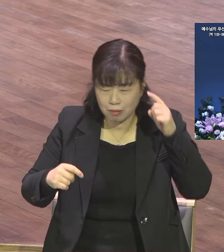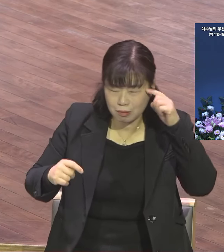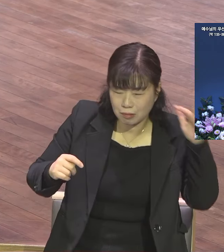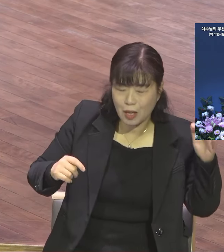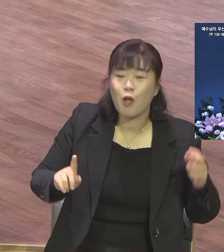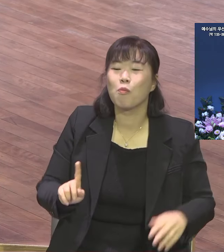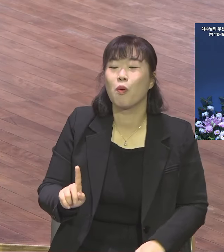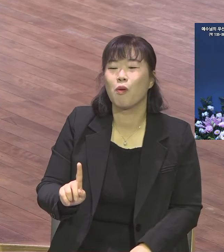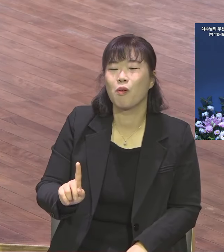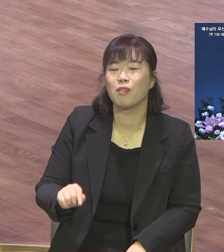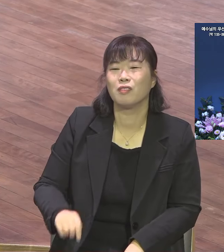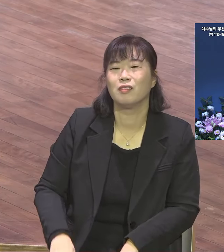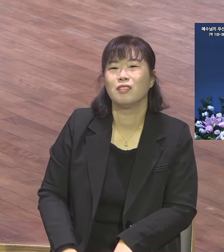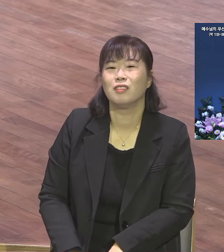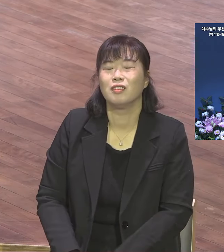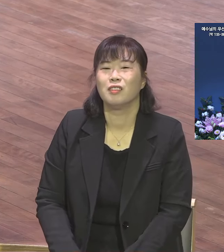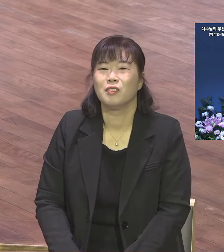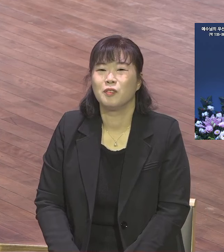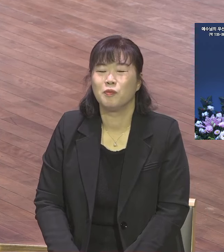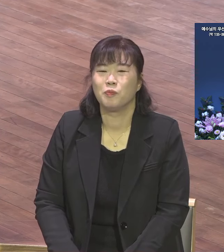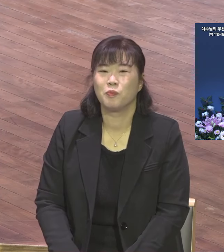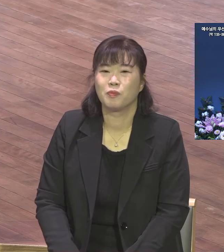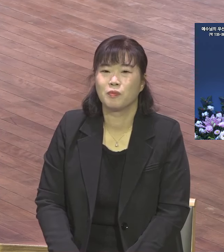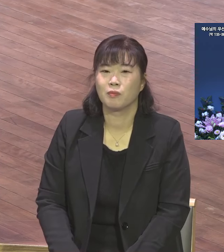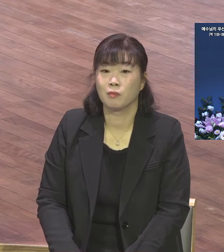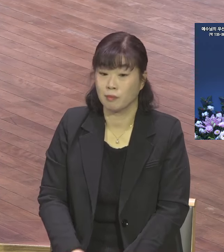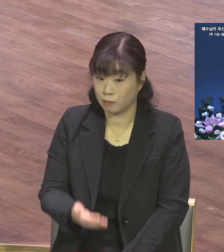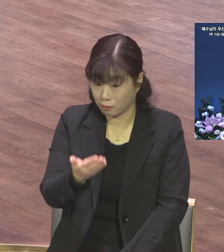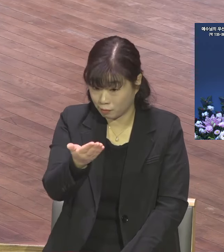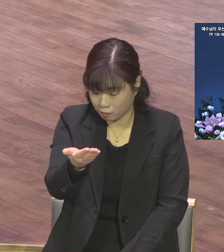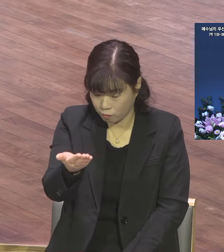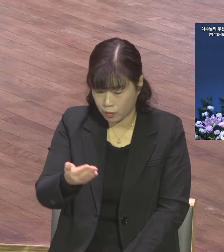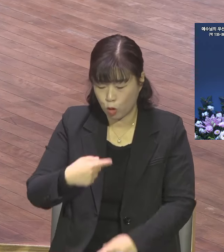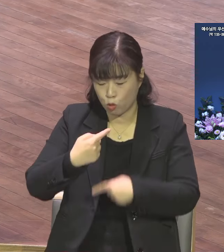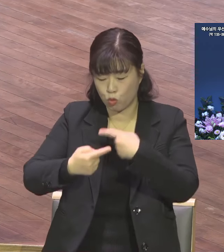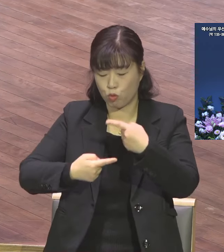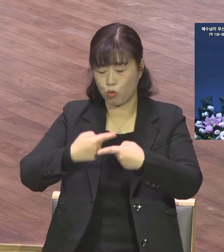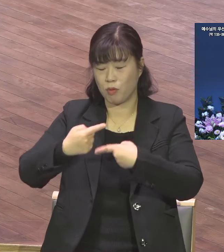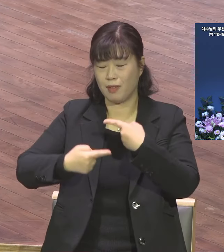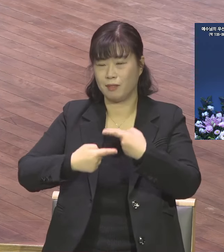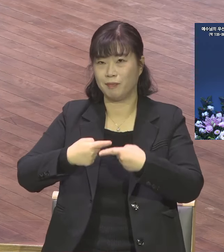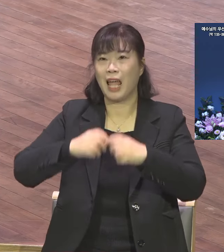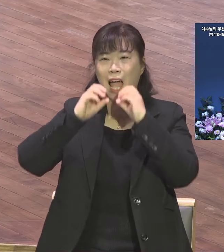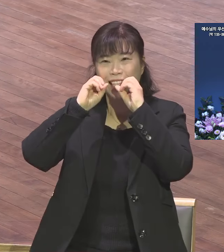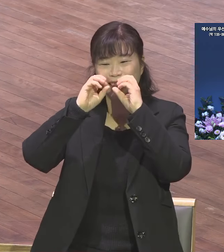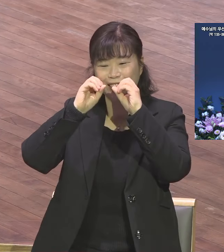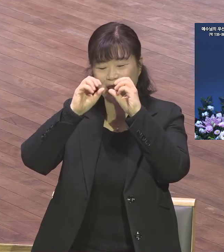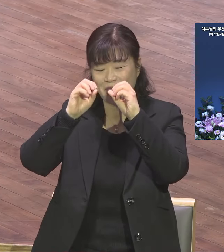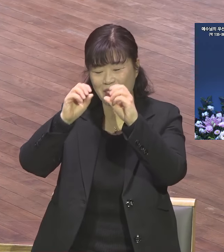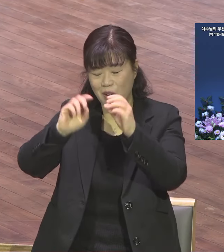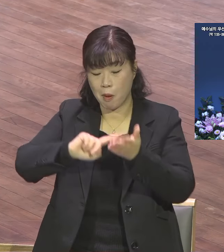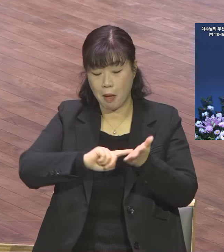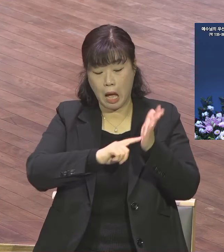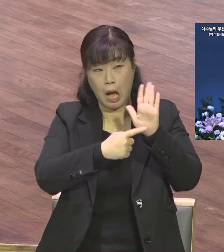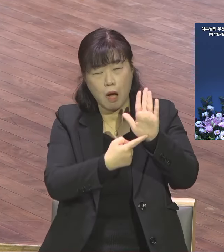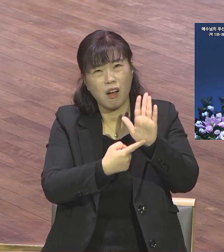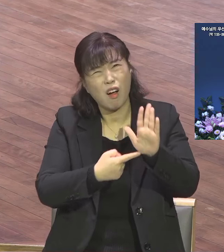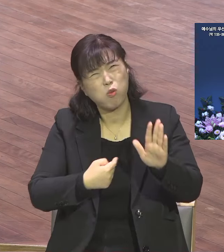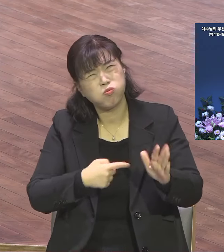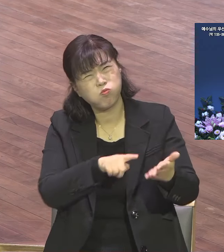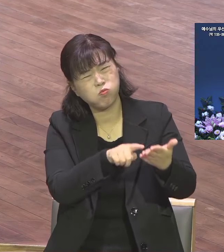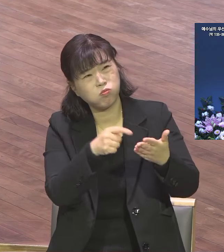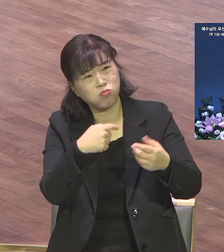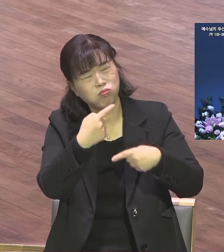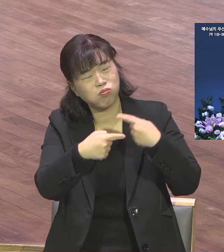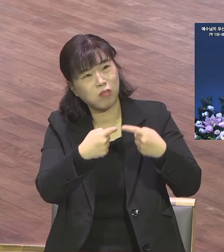자, 우리도 전도가 우리 인생의 부담이 아니라 축복이요. 최고의 관심이 되어야